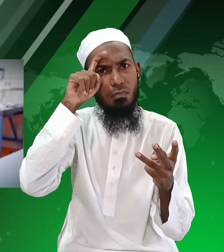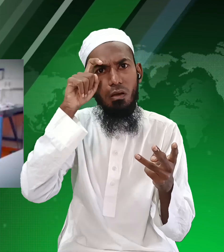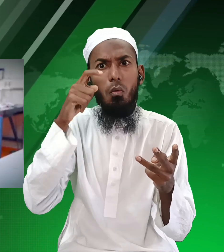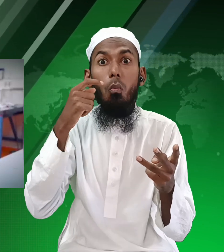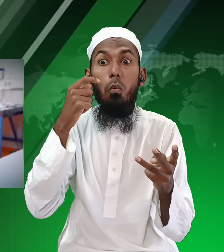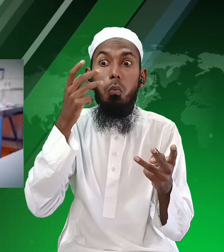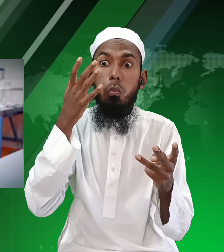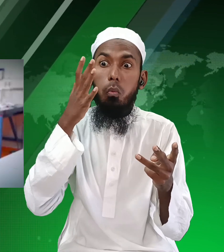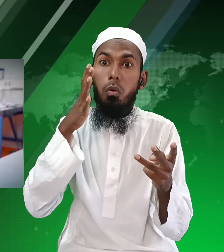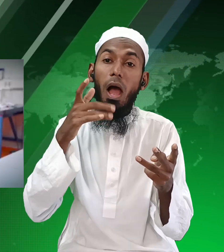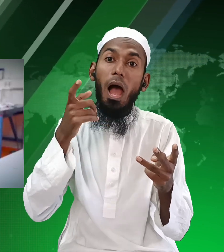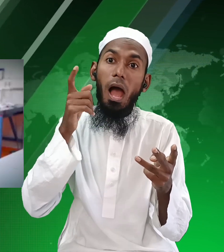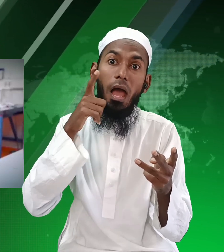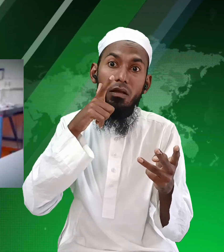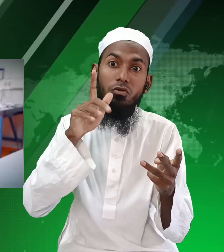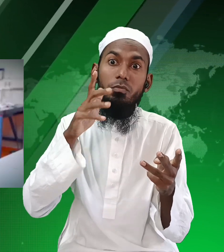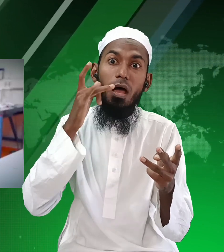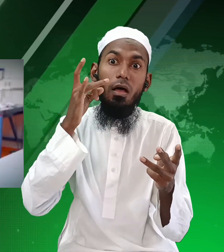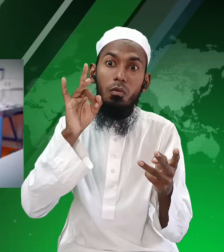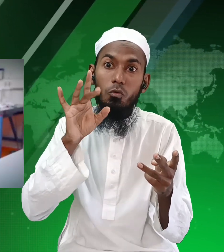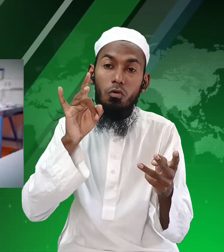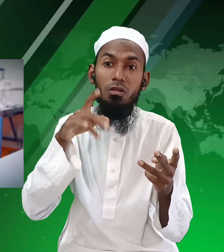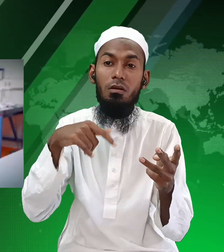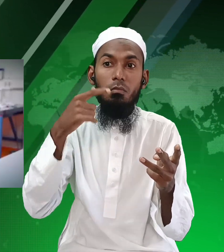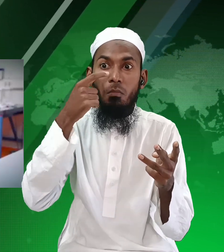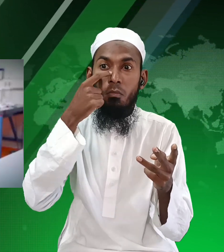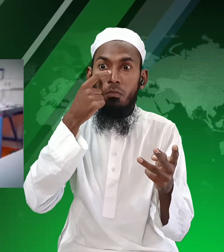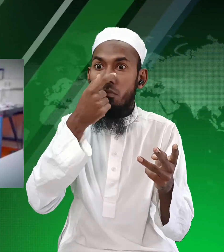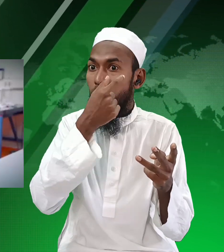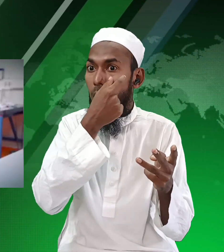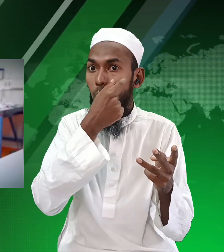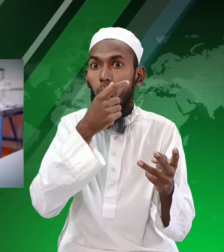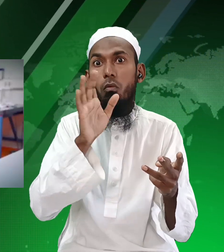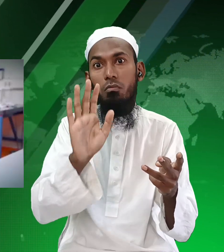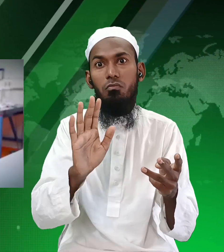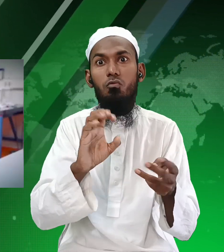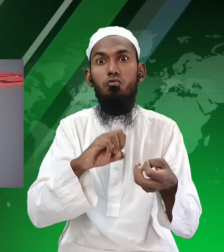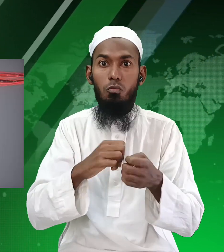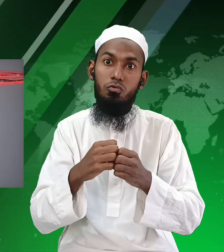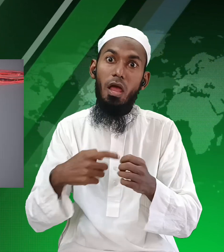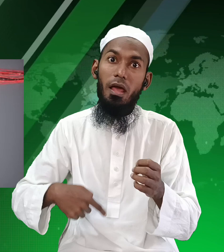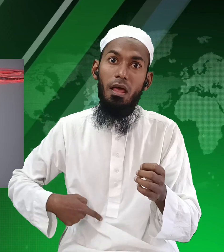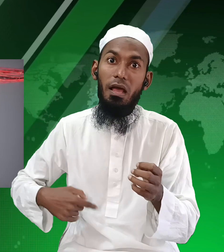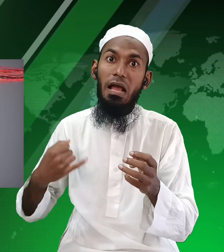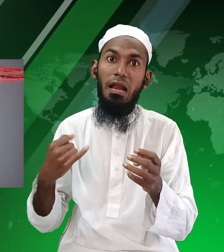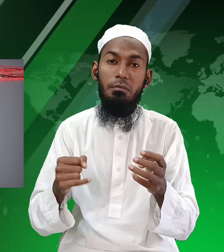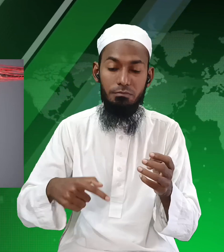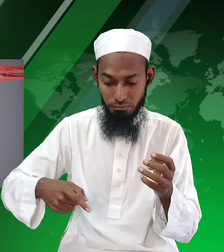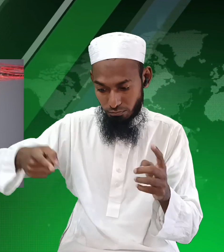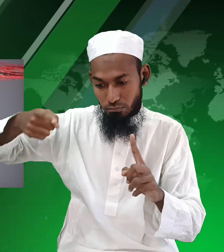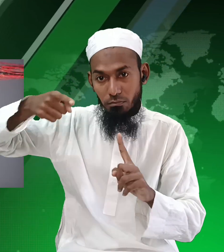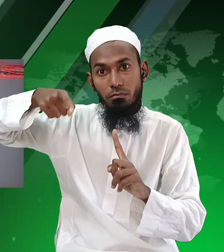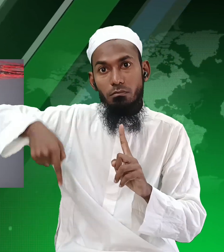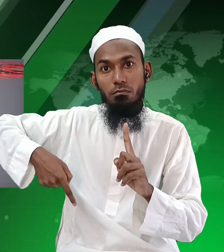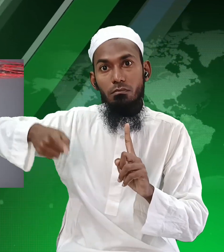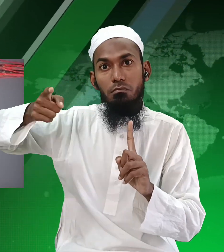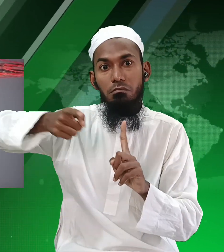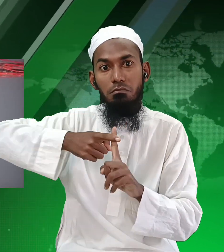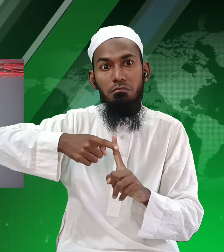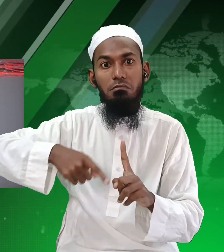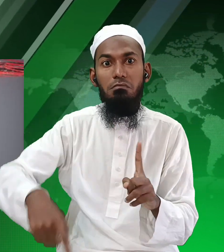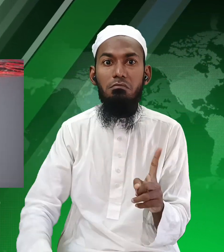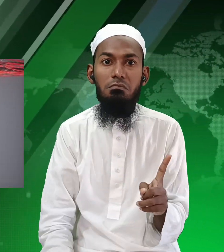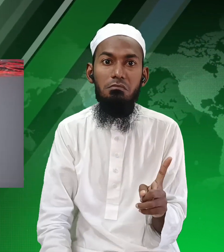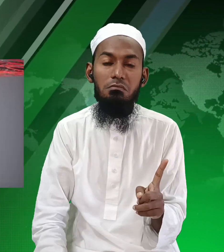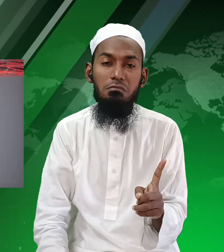কিন্তু এটা যদি কন্টিনিউয়াসলি 1 সপ্তাহ 2 সপ্তাহ এইরকমই চলছে, এরকম হয়, তখন এটা একটা লক্ষণ হতে পারে। কারণ কিডনির আরো একটা গুরুত্বপূর্ণ